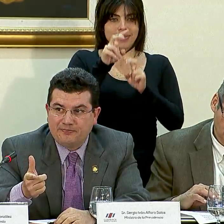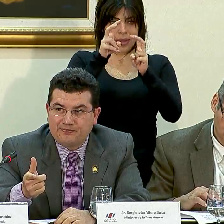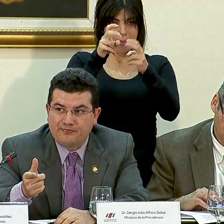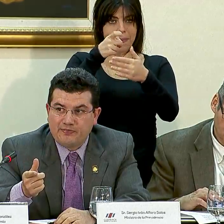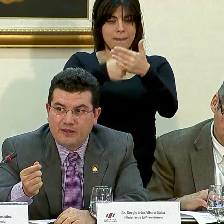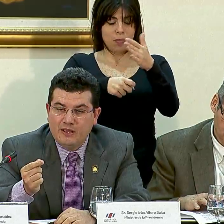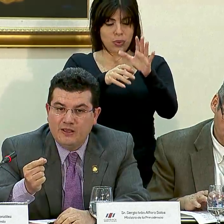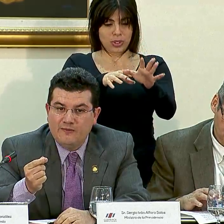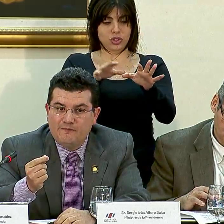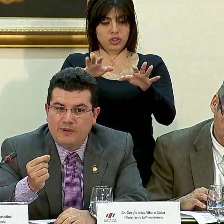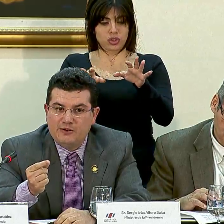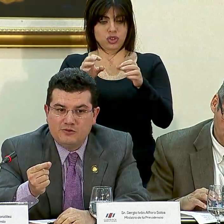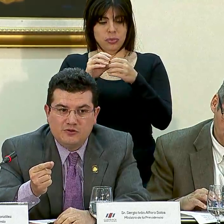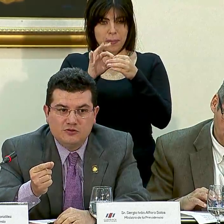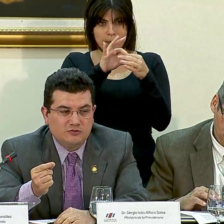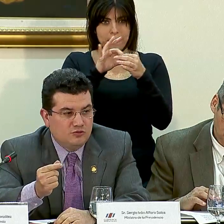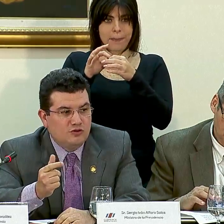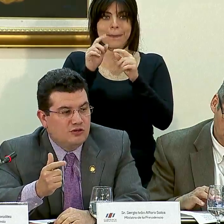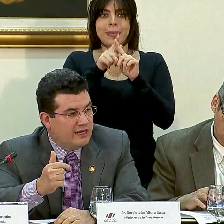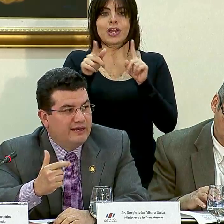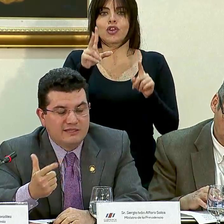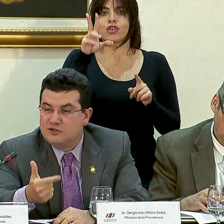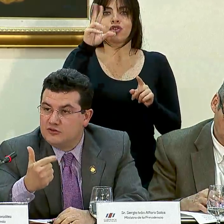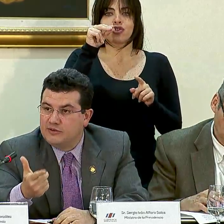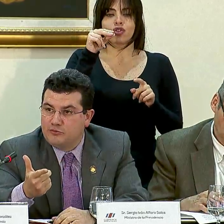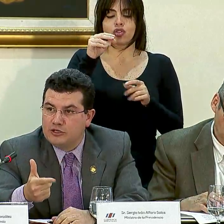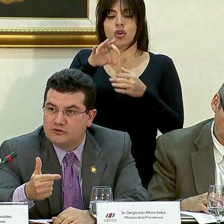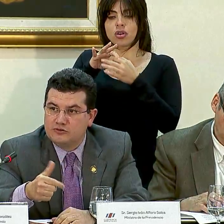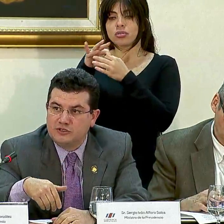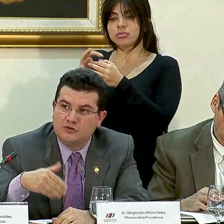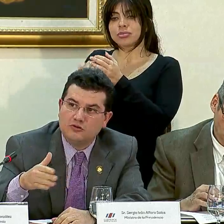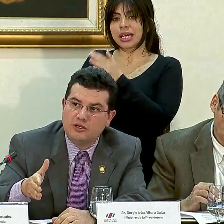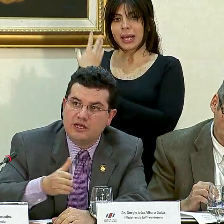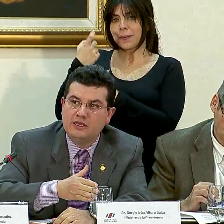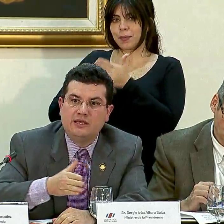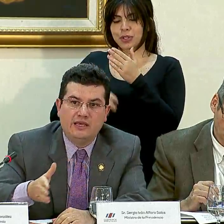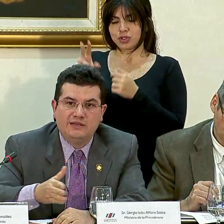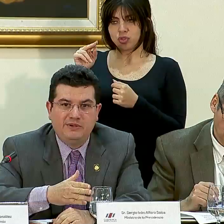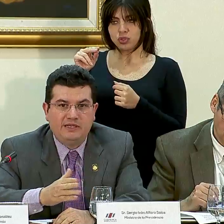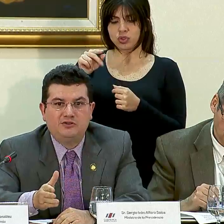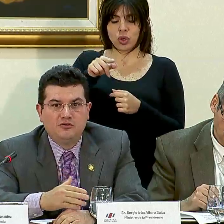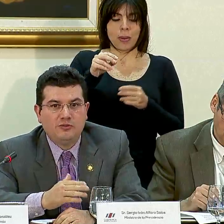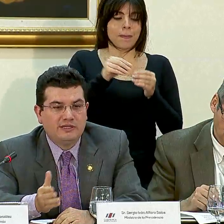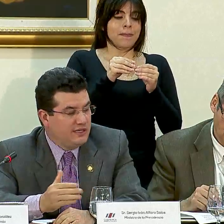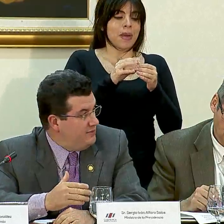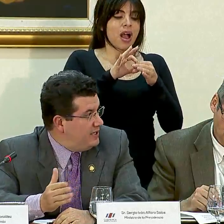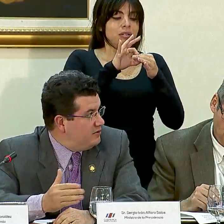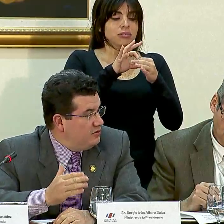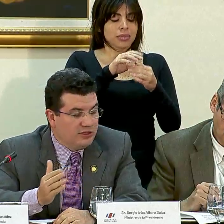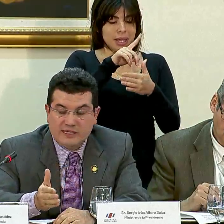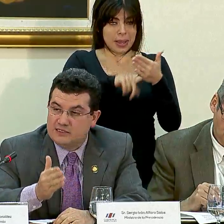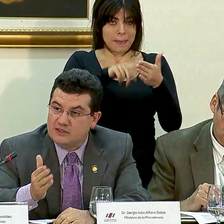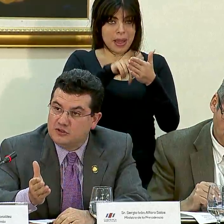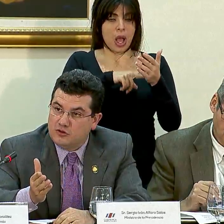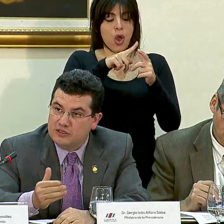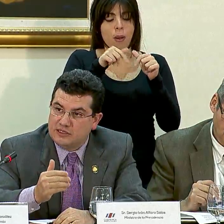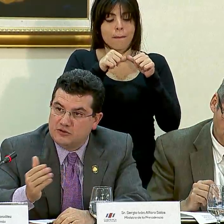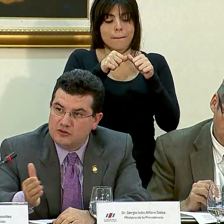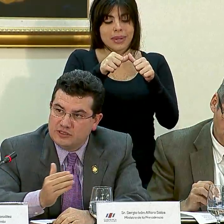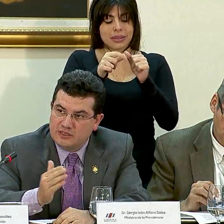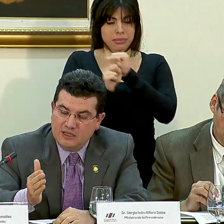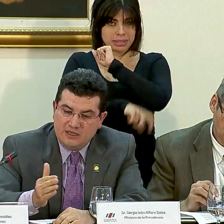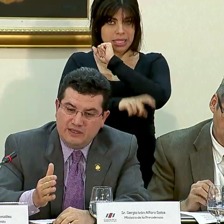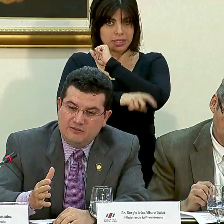fiscal, pero no con la creación de impuestos, sino con la eliminación o mantenimiento de